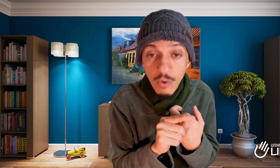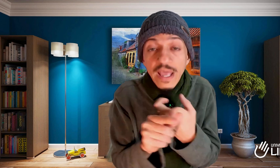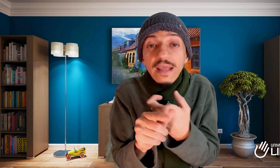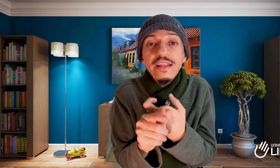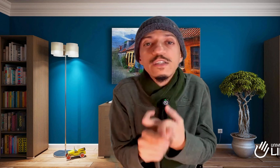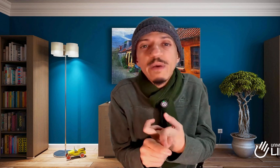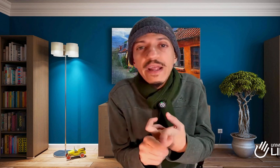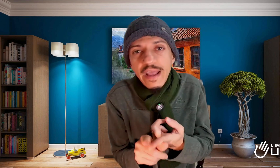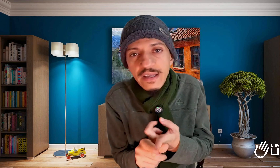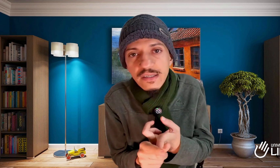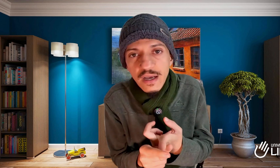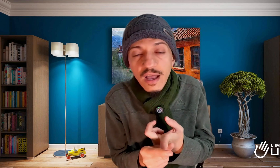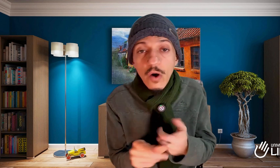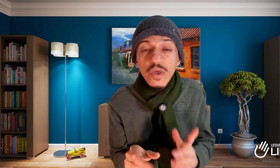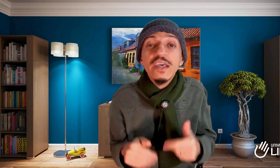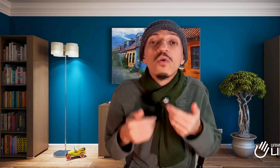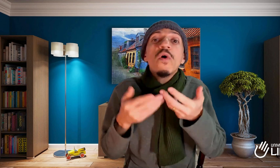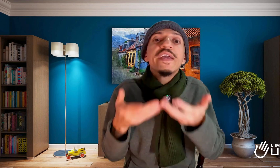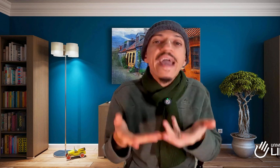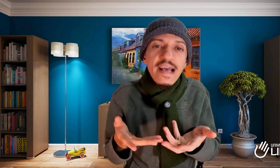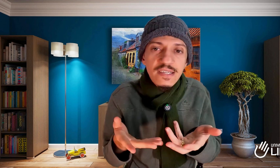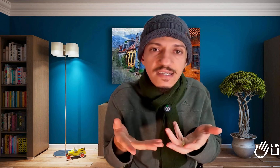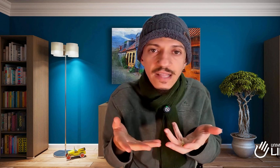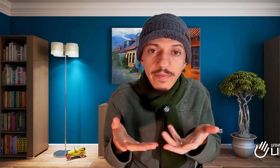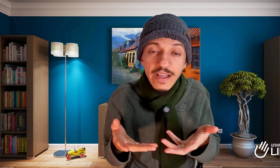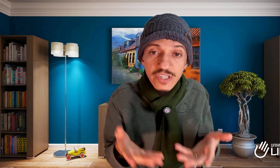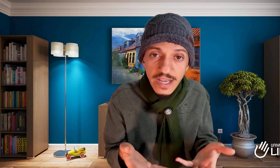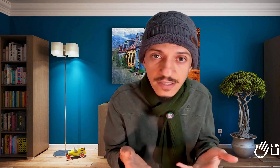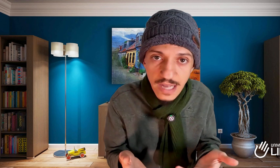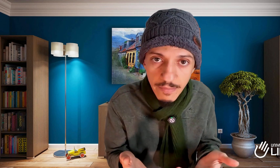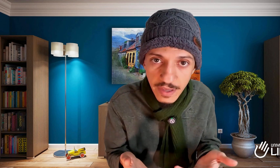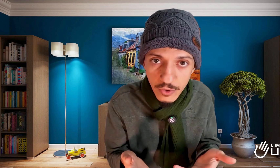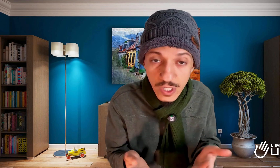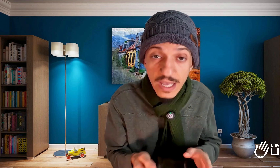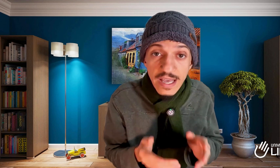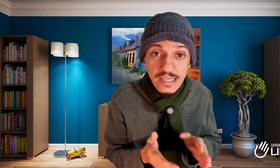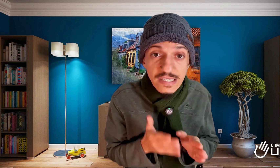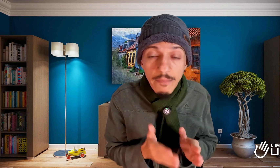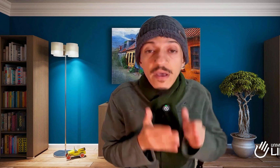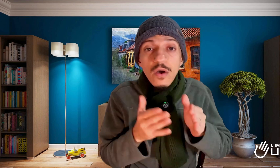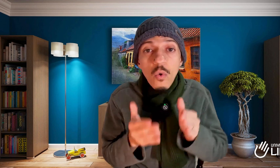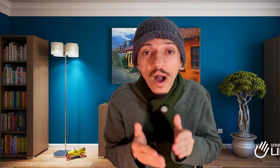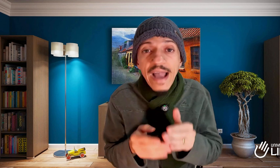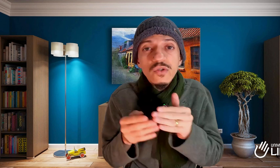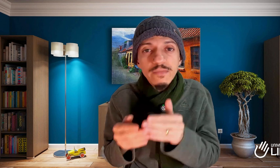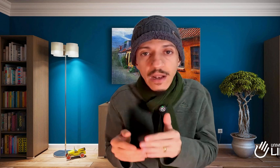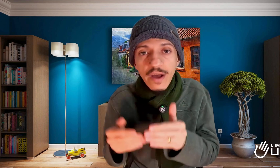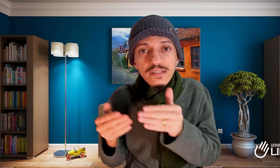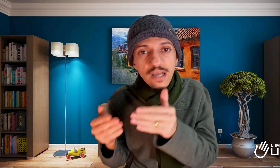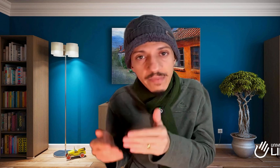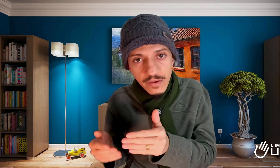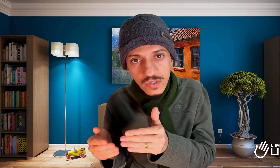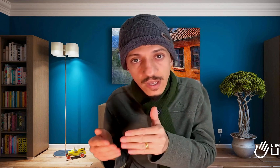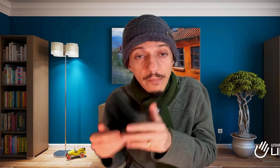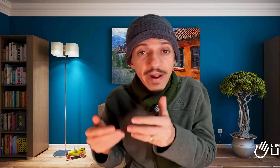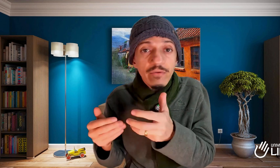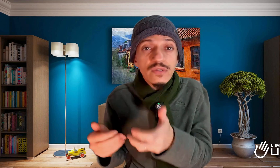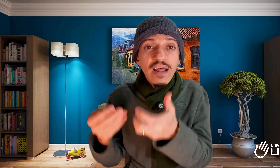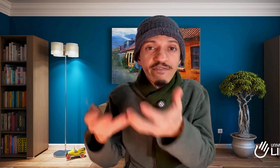que tem experiência, alguém que conhece exatamente esses caminhos e sabe quais os melhores caminhos para nos levar